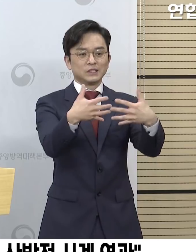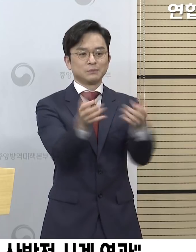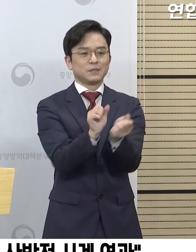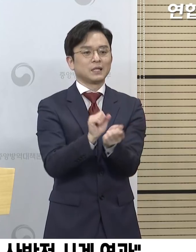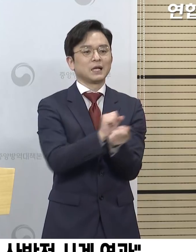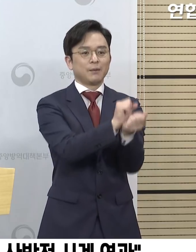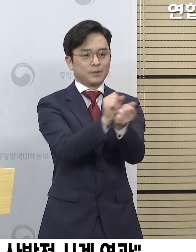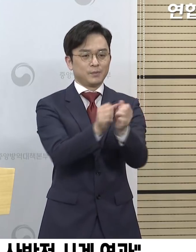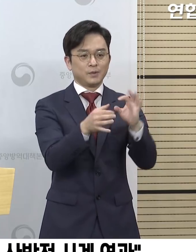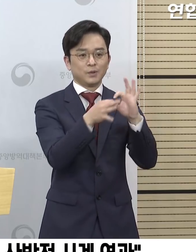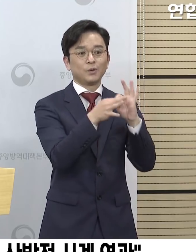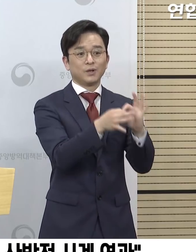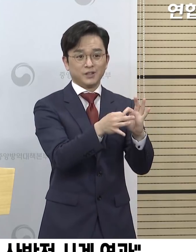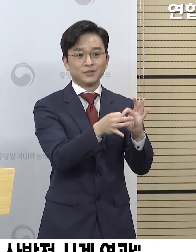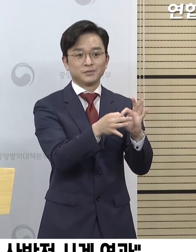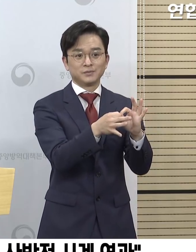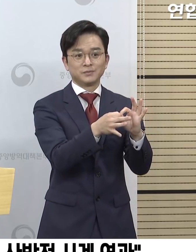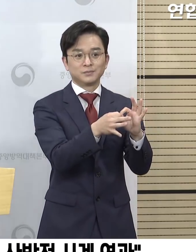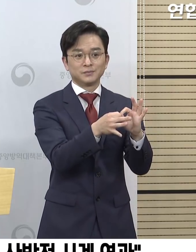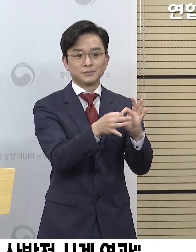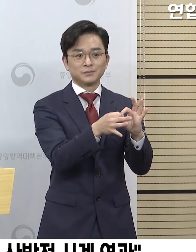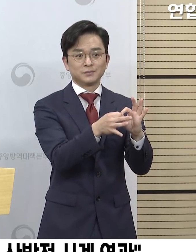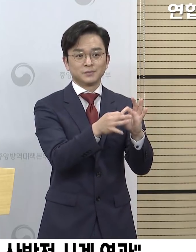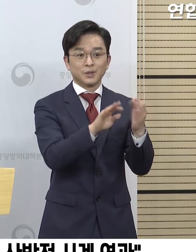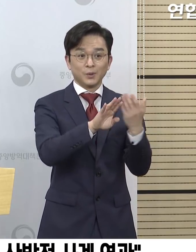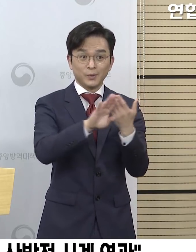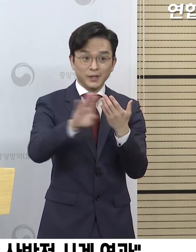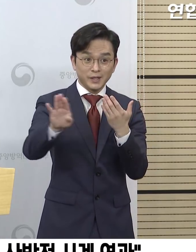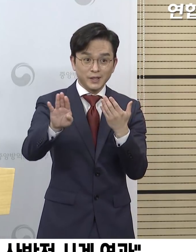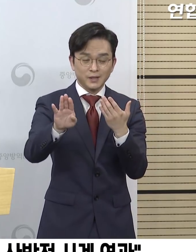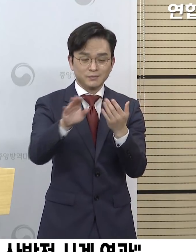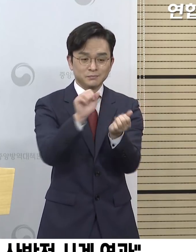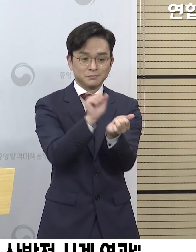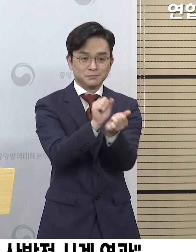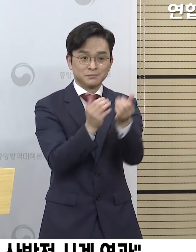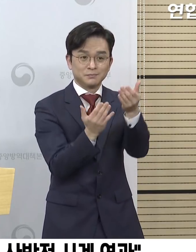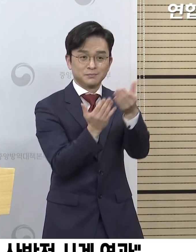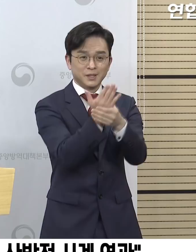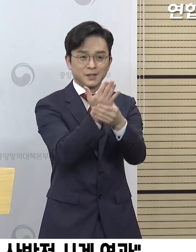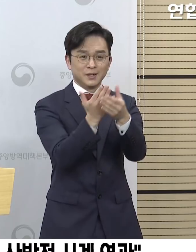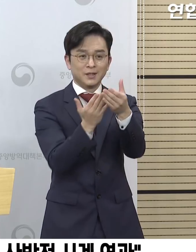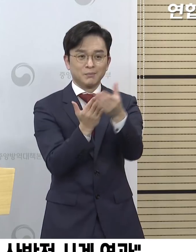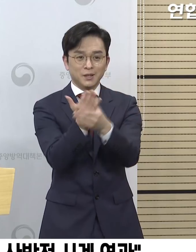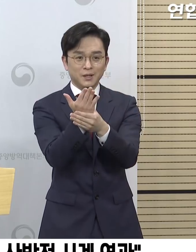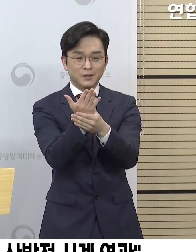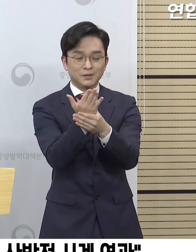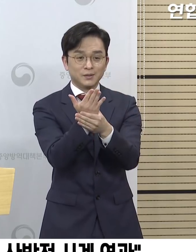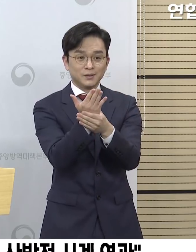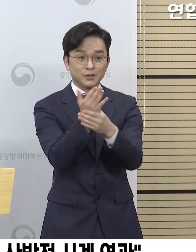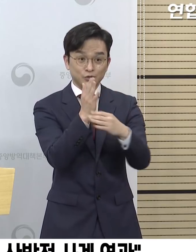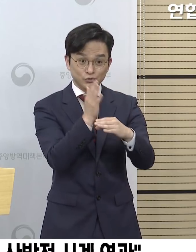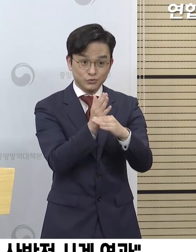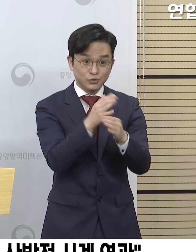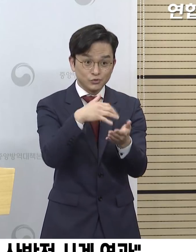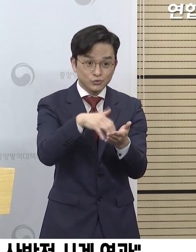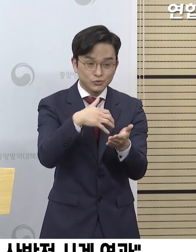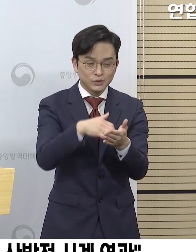발생과의 연관성이 확인되었고 기타 산발적인 발생 사례 또는 조사 분류 중인 사례는